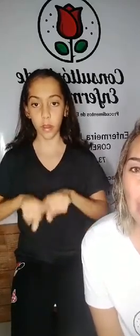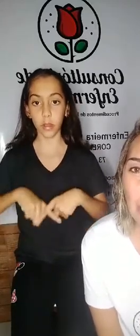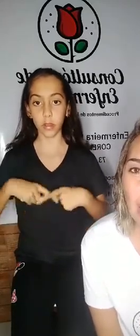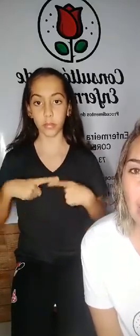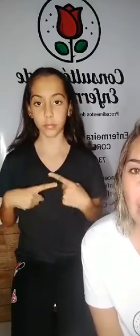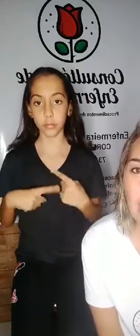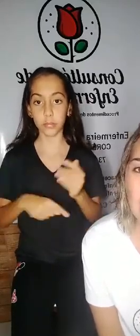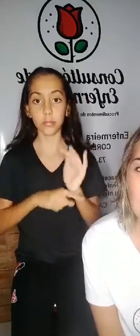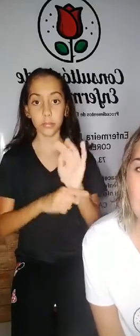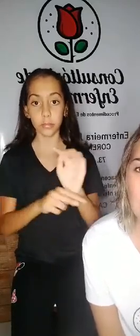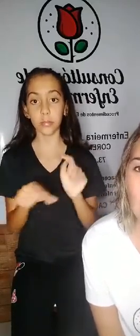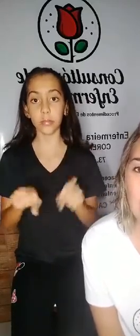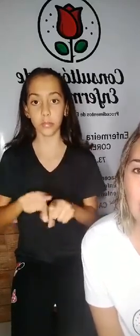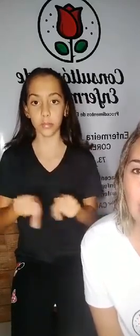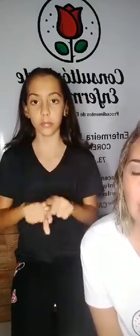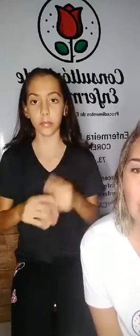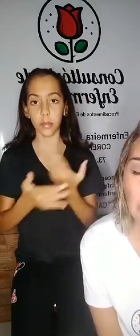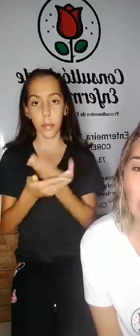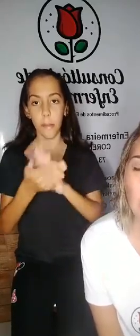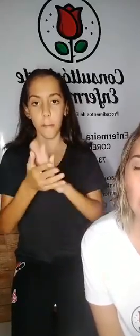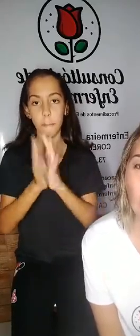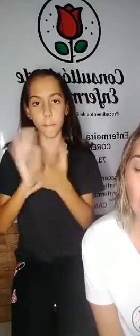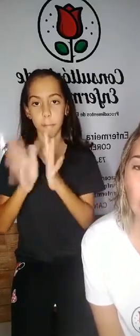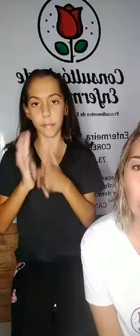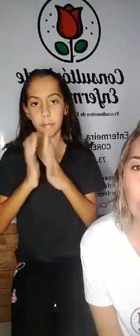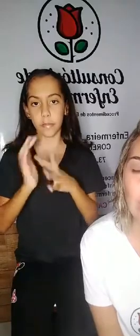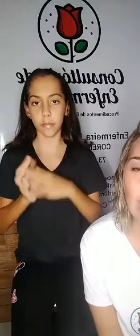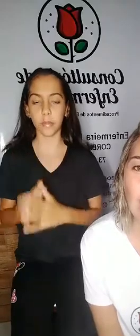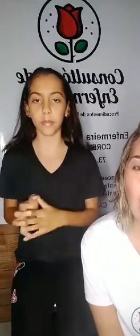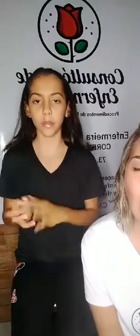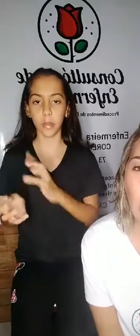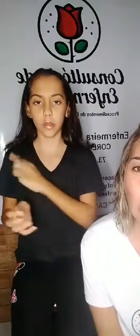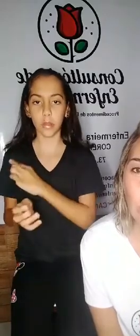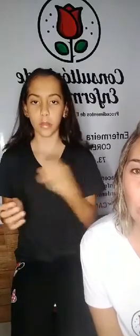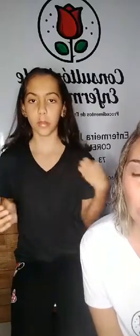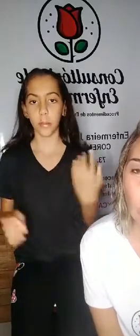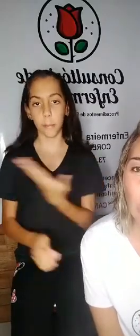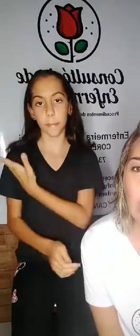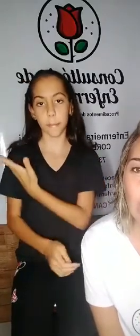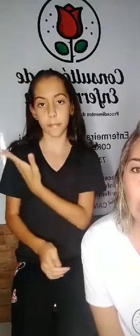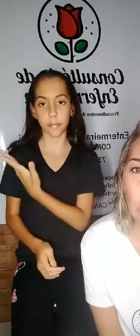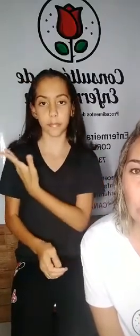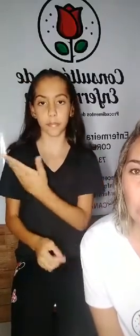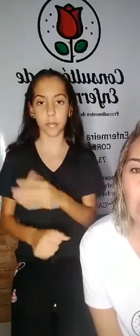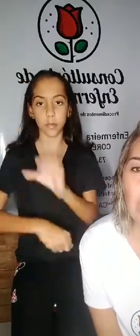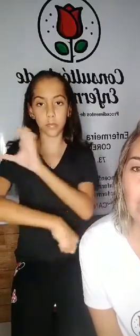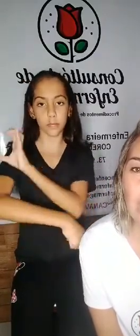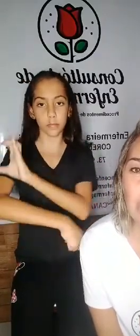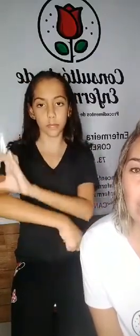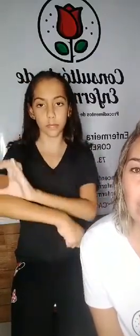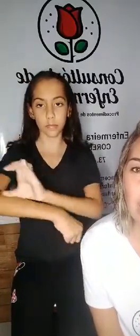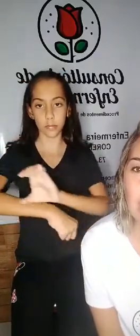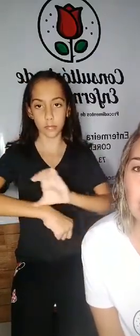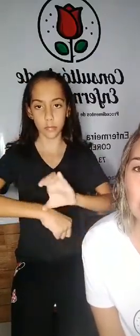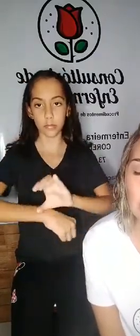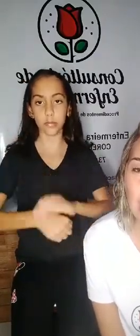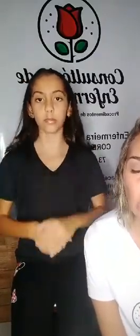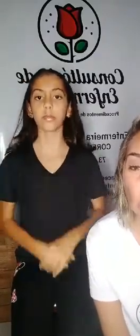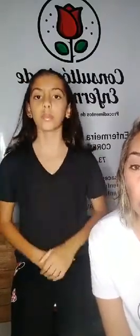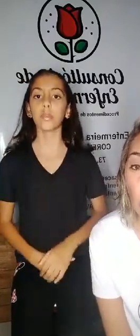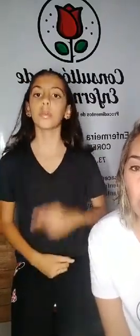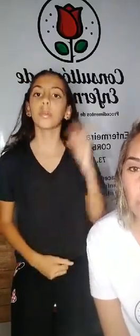acompanhar bem e traduzir, né, para os nossos amigos da comunidade surda de Canavieiras,